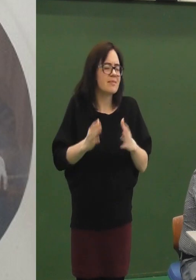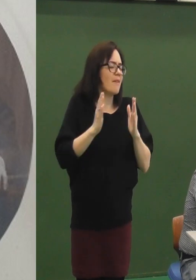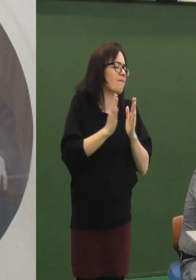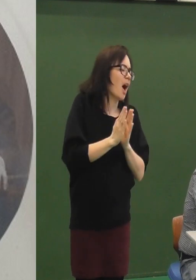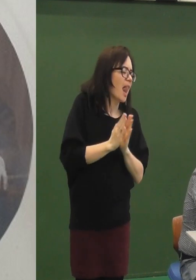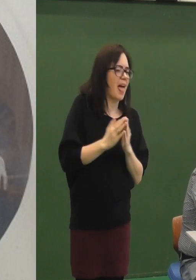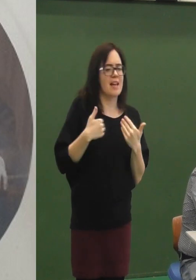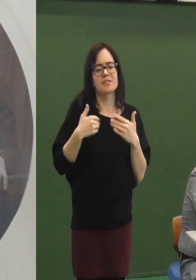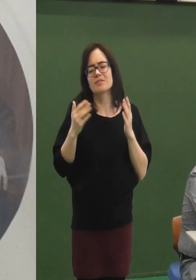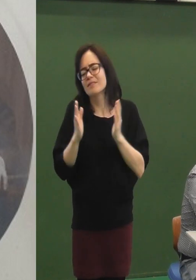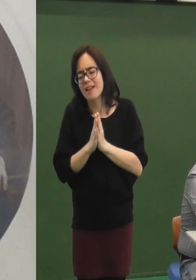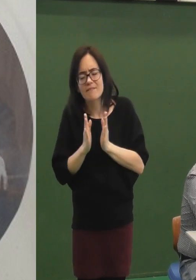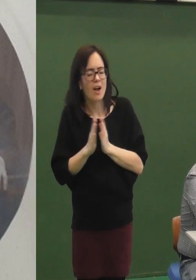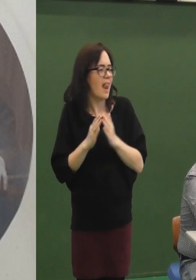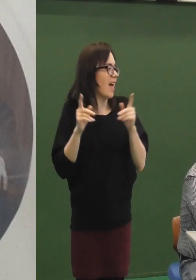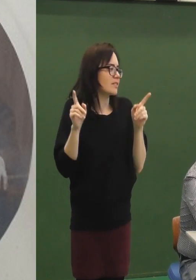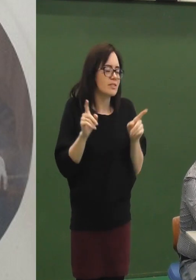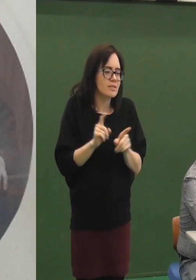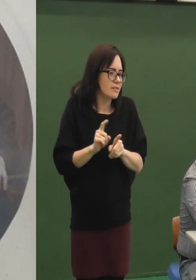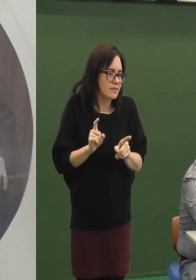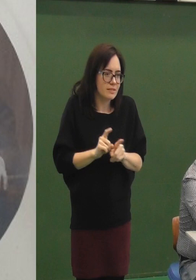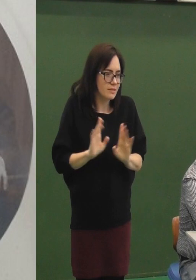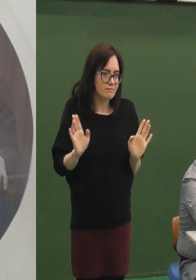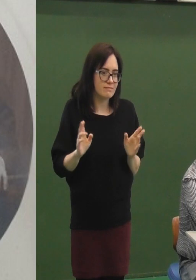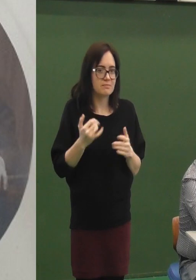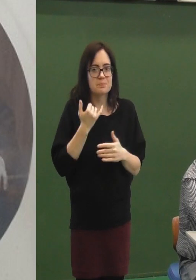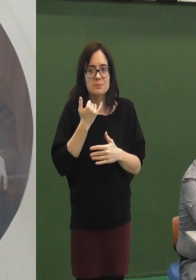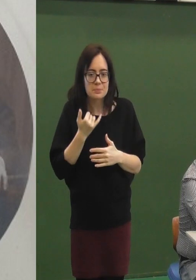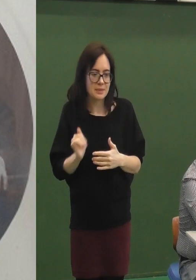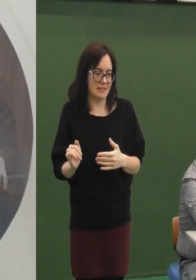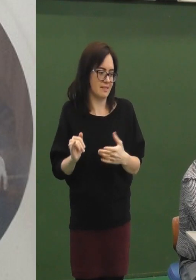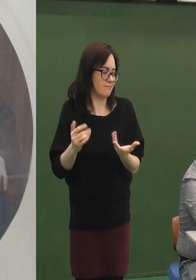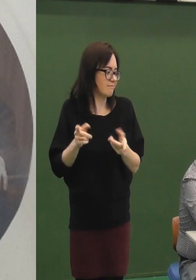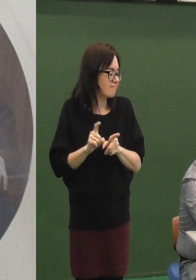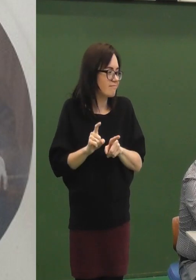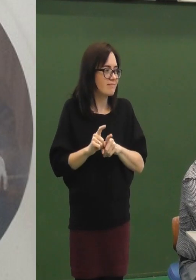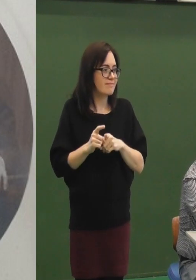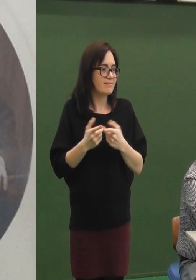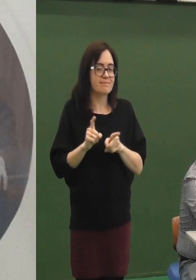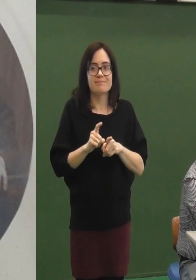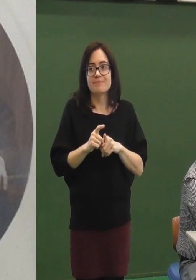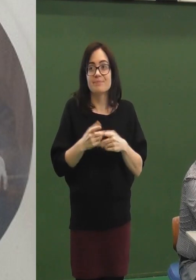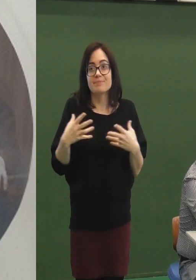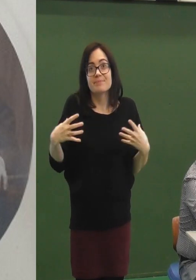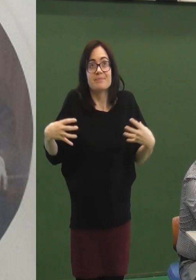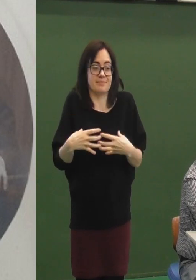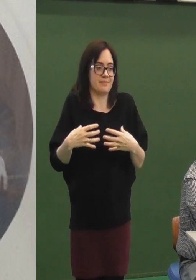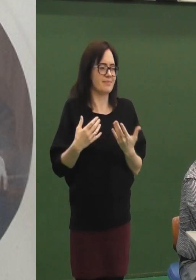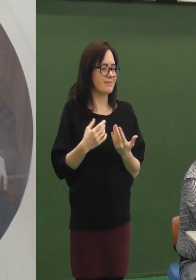volt, akár nem volt vallásos. Mindenki, hát az ember